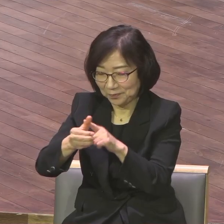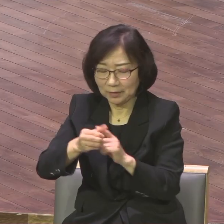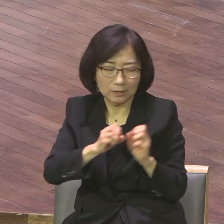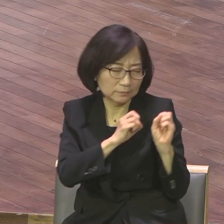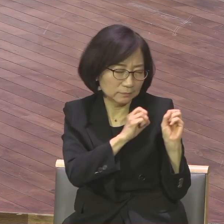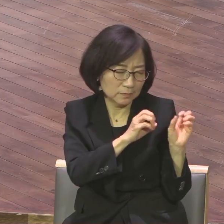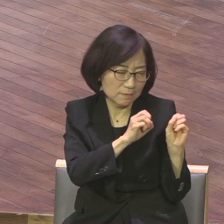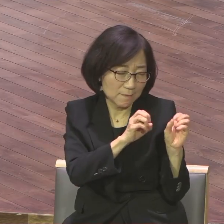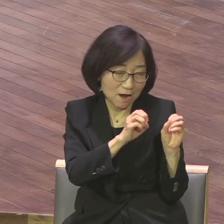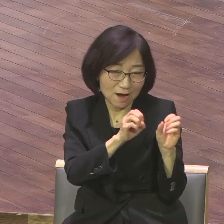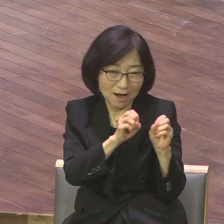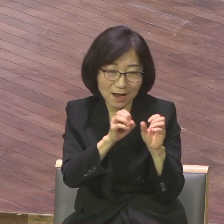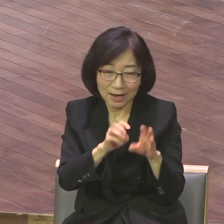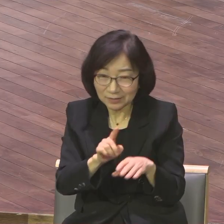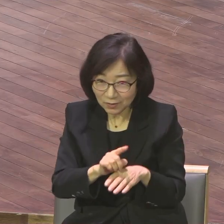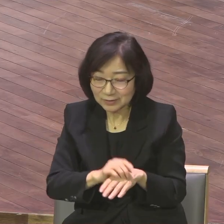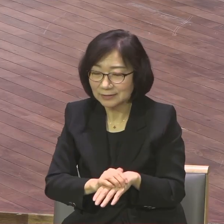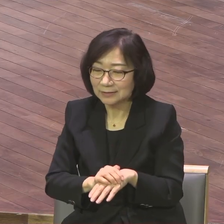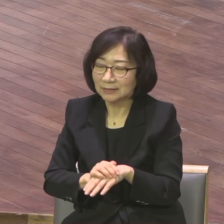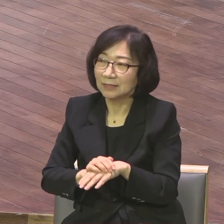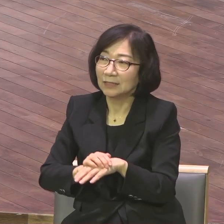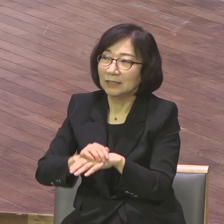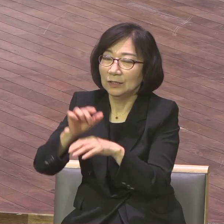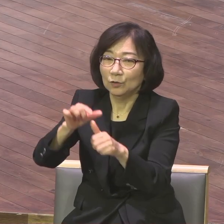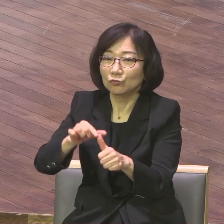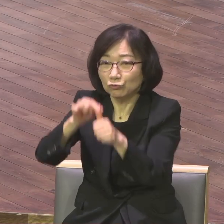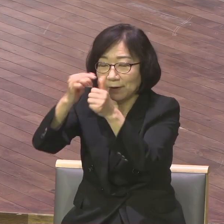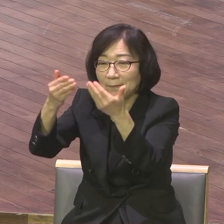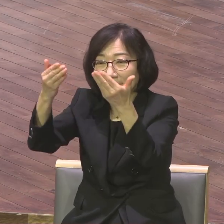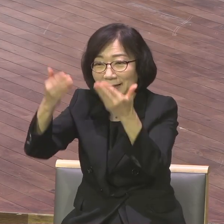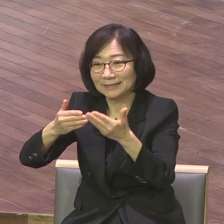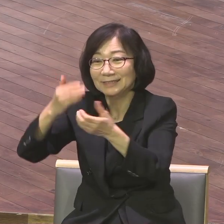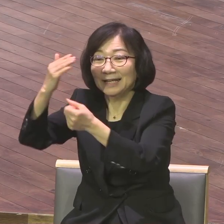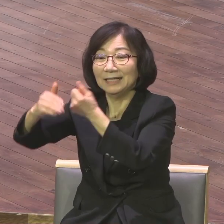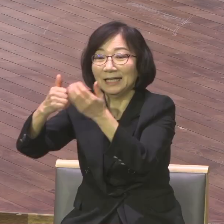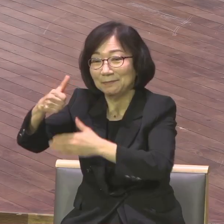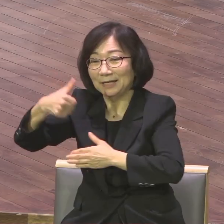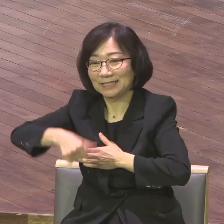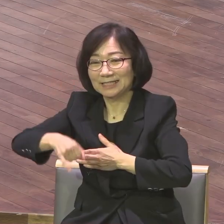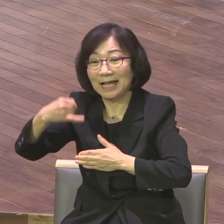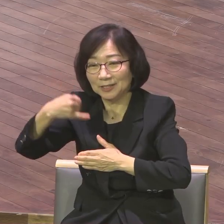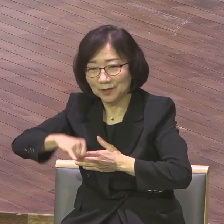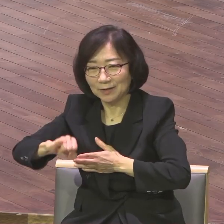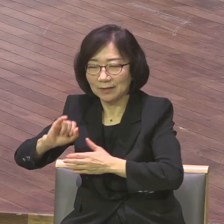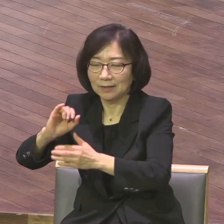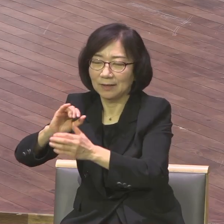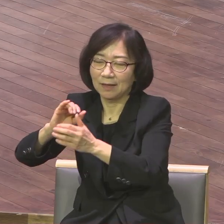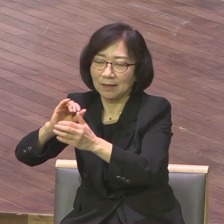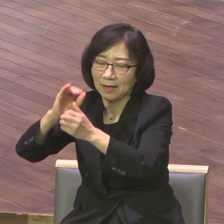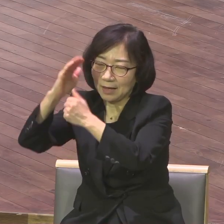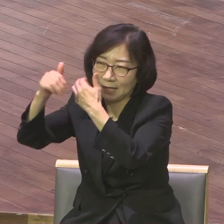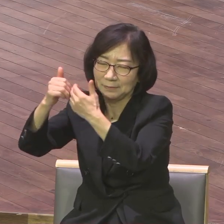가장 높고 가장 위대하며 가장 영광스러운 소명이다.